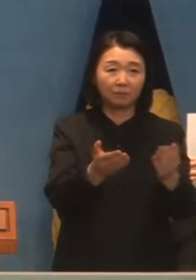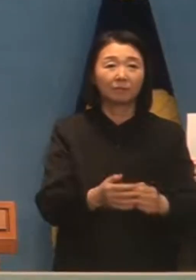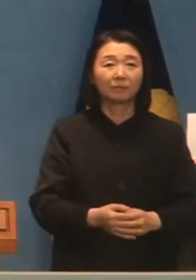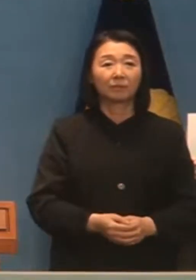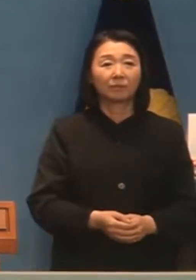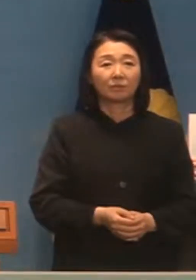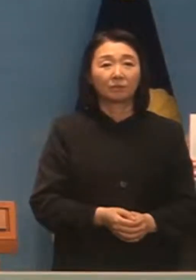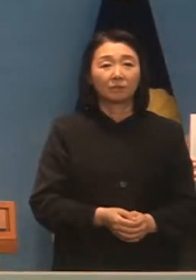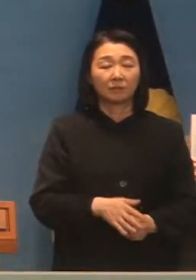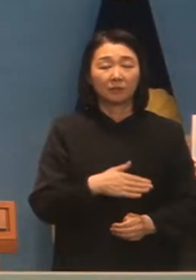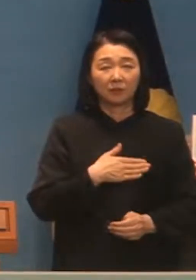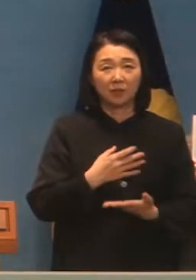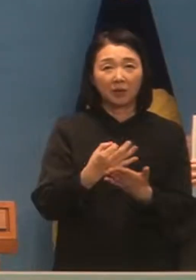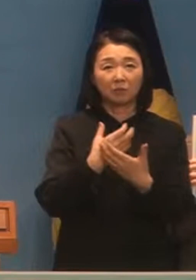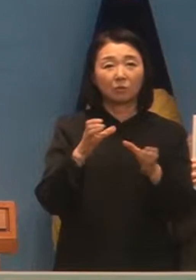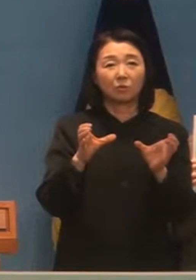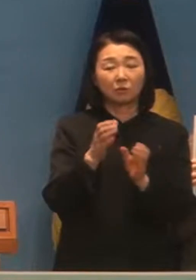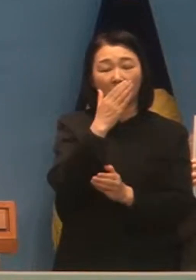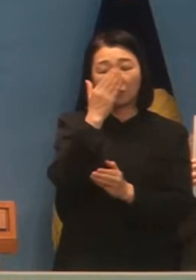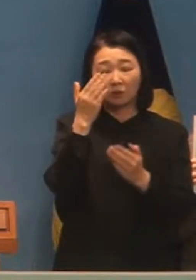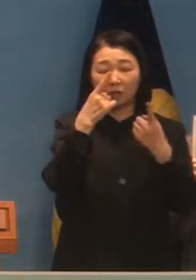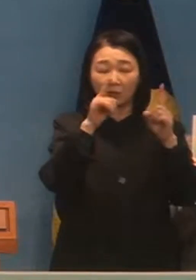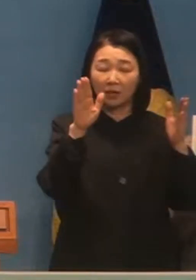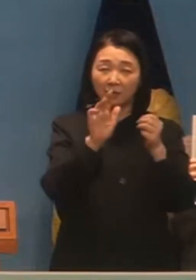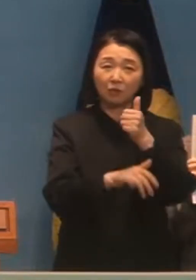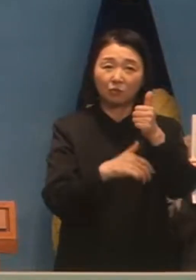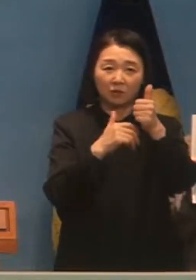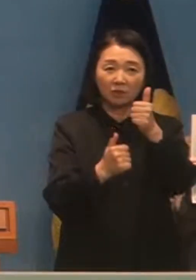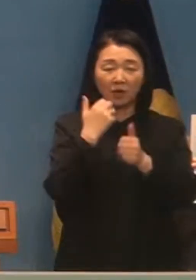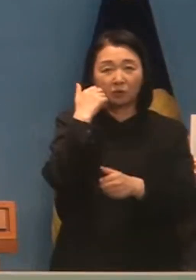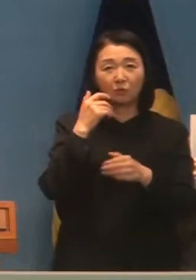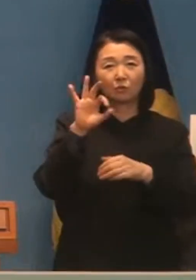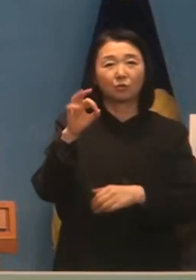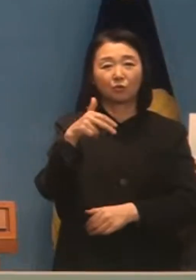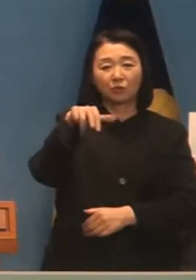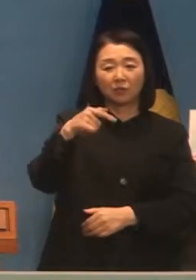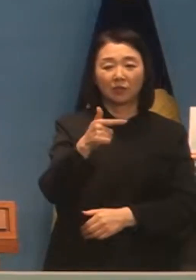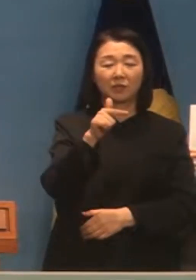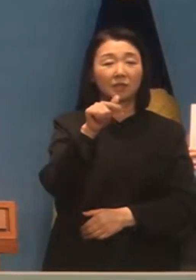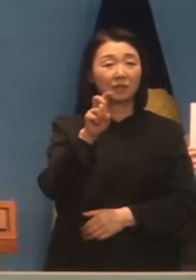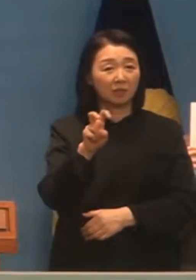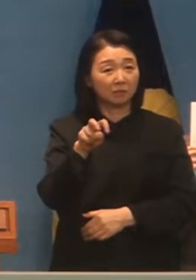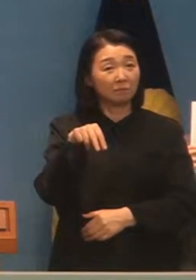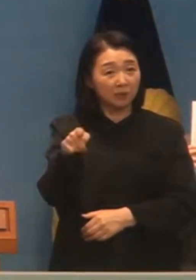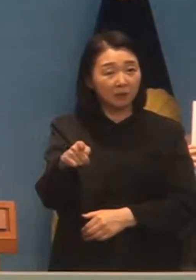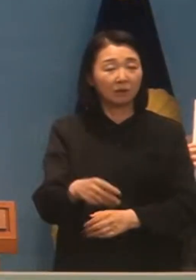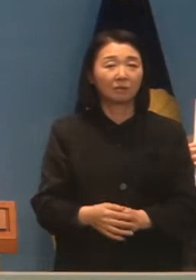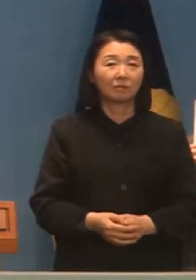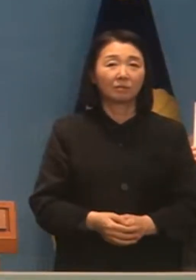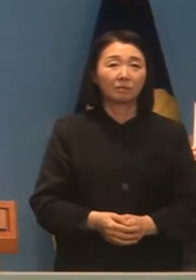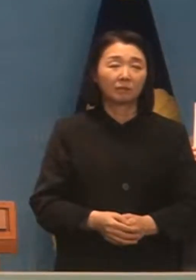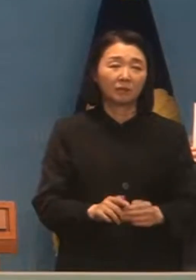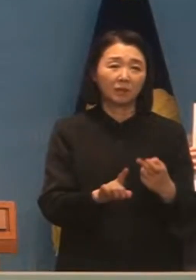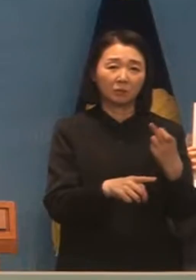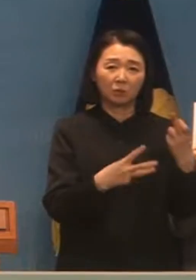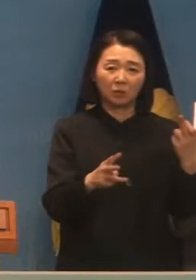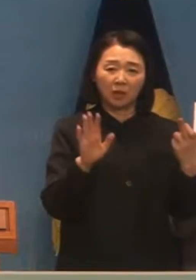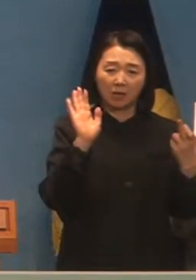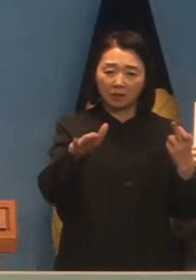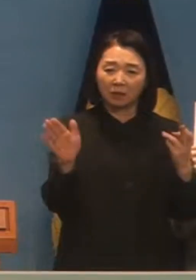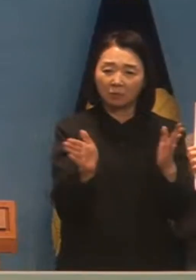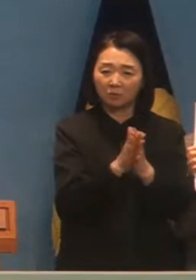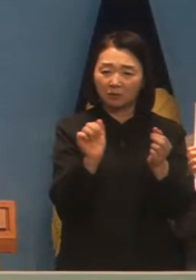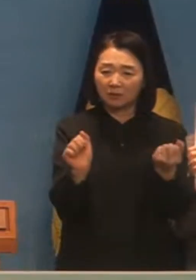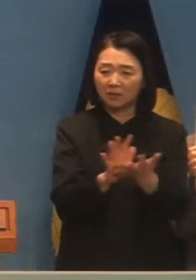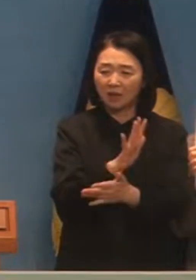말씀드리겠습니다. 저는 기본소득당 청년대학생위원장 윤김진서입니다. 12월 3일 그날로부터 시작된